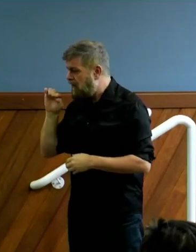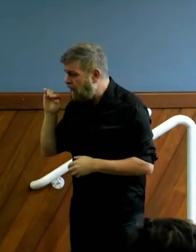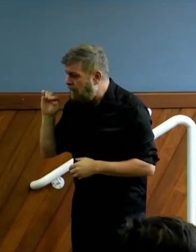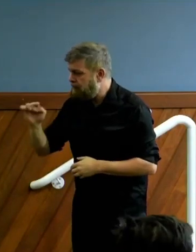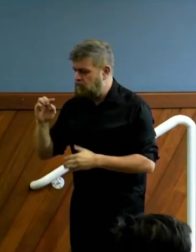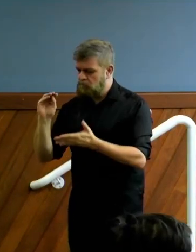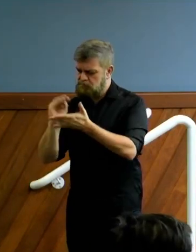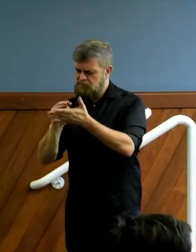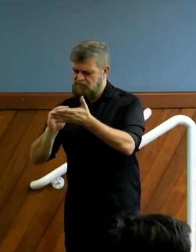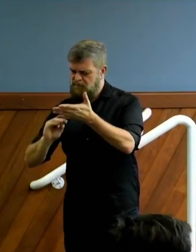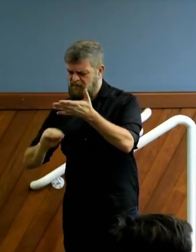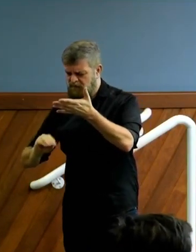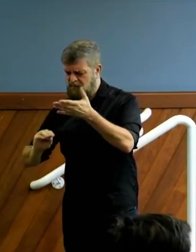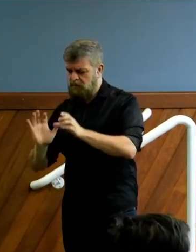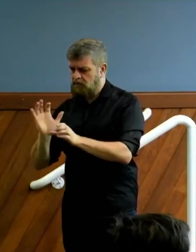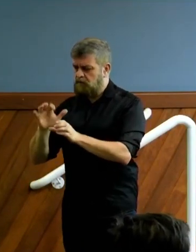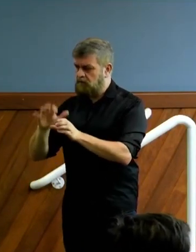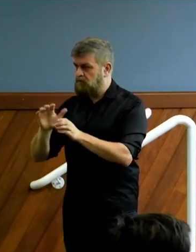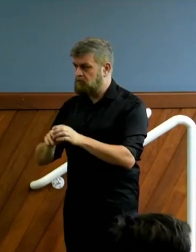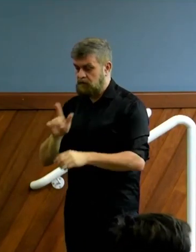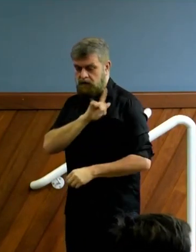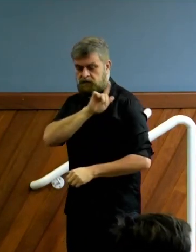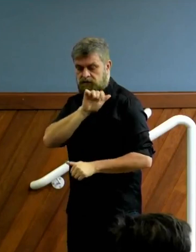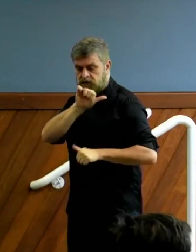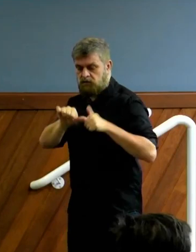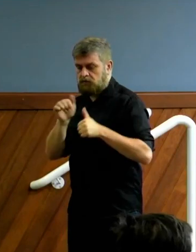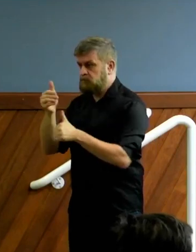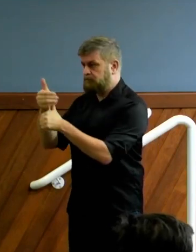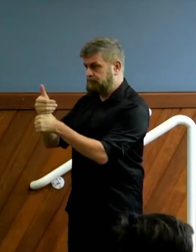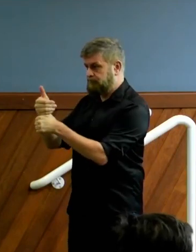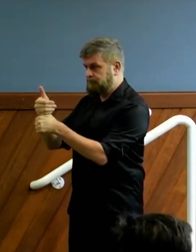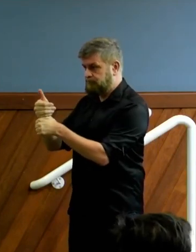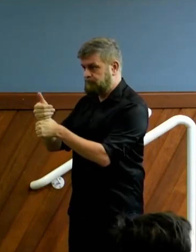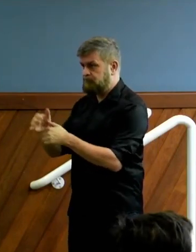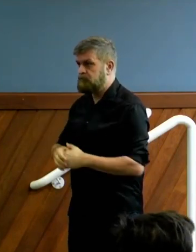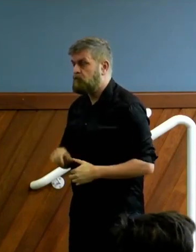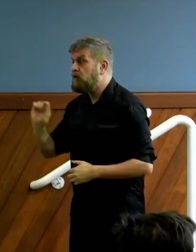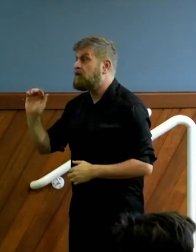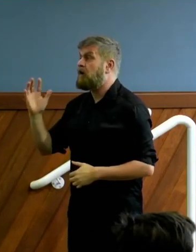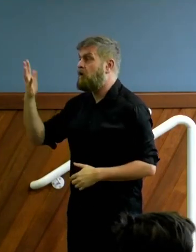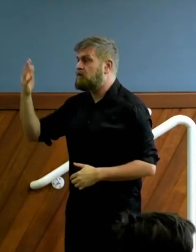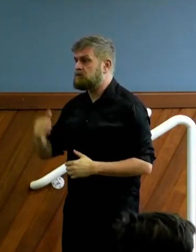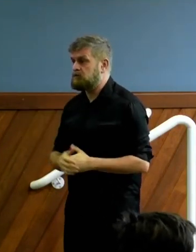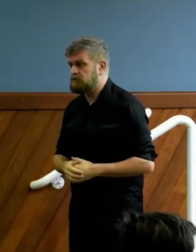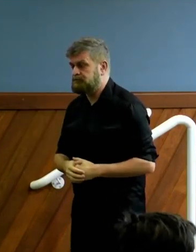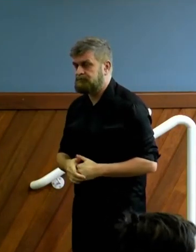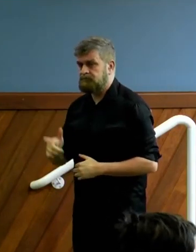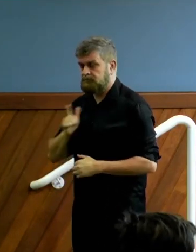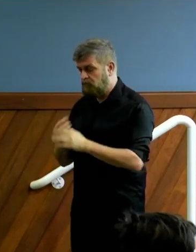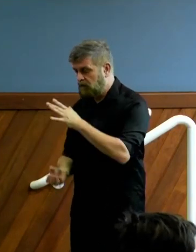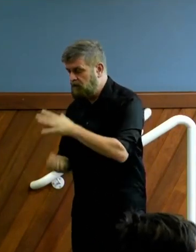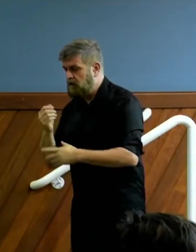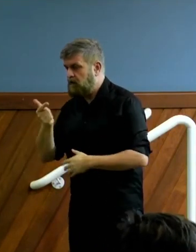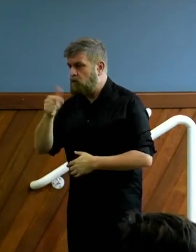registros colocados lá, trocou a gestão municipal. Aí resolveram criar um